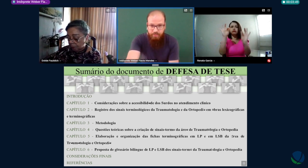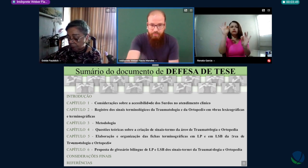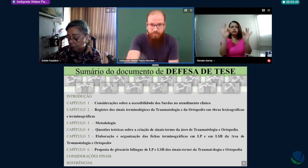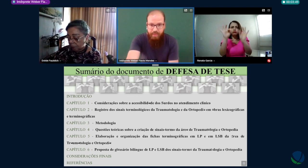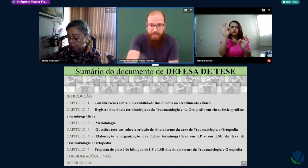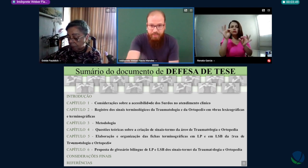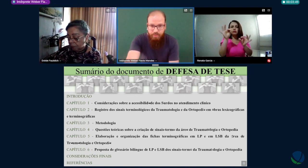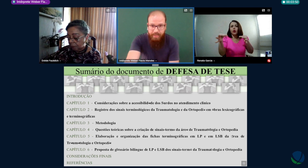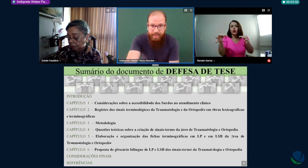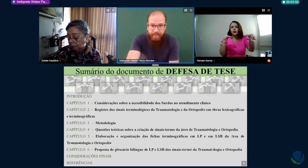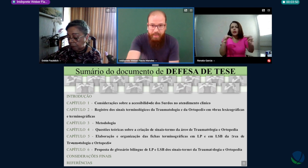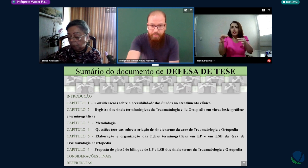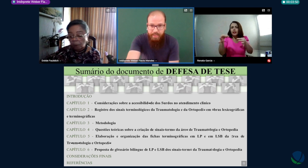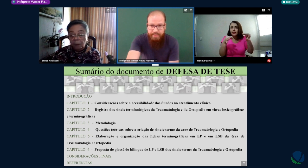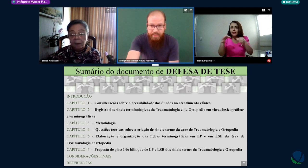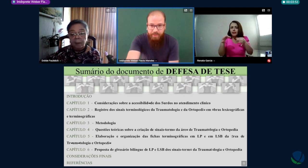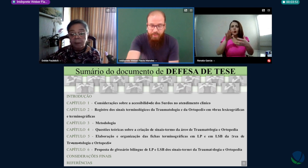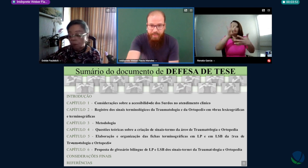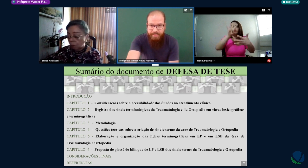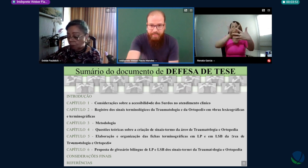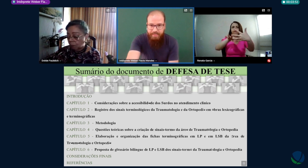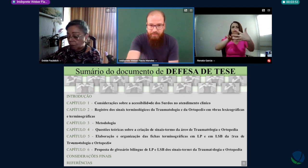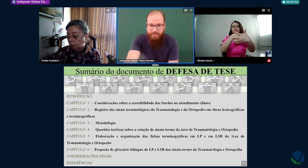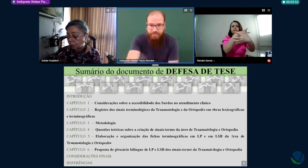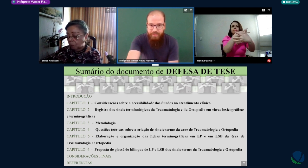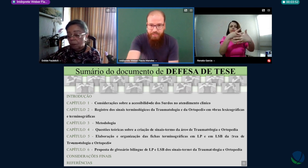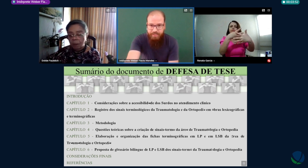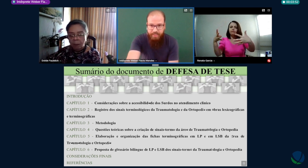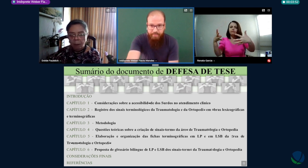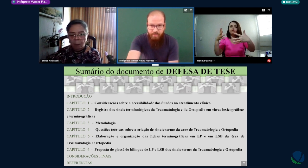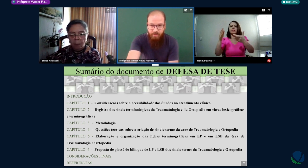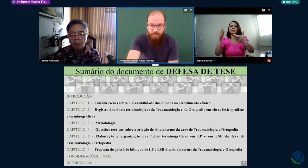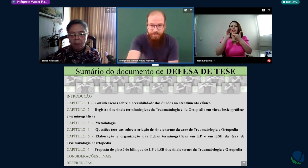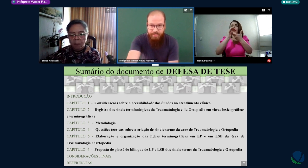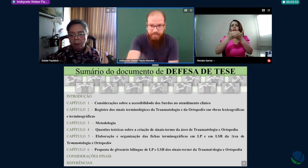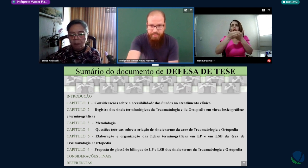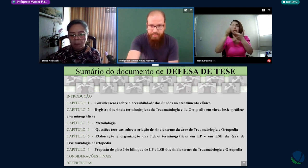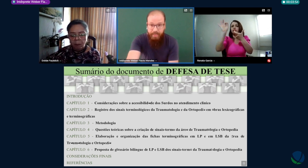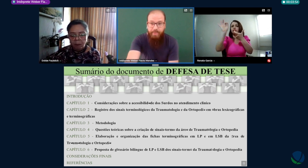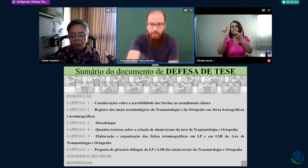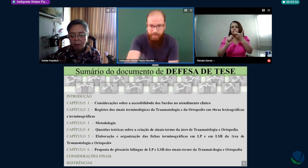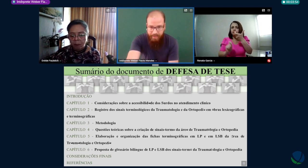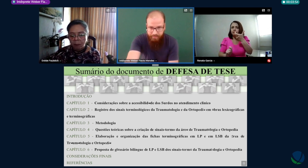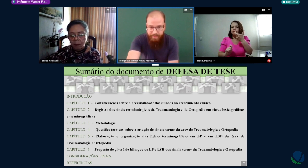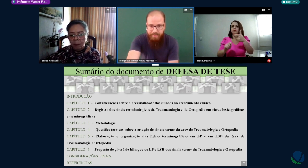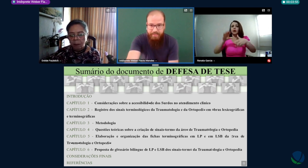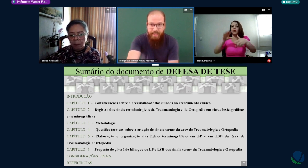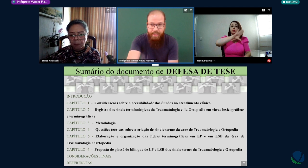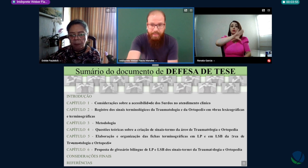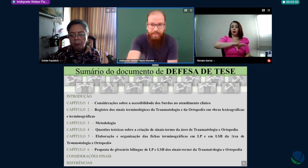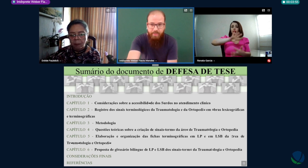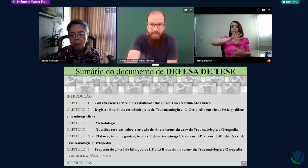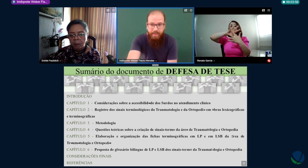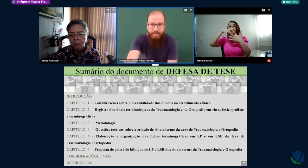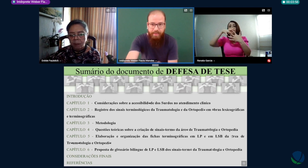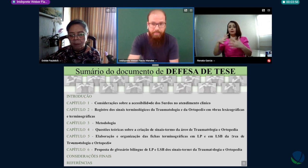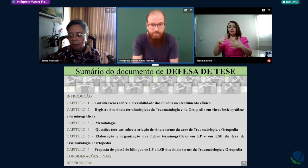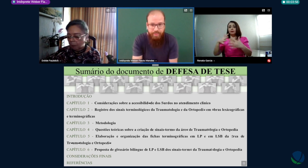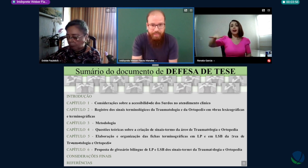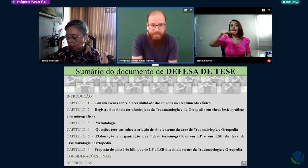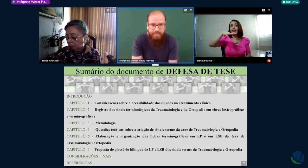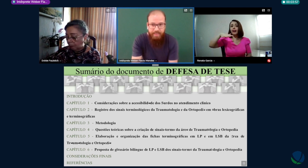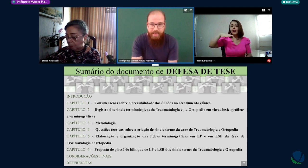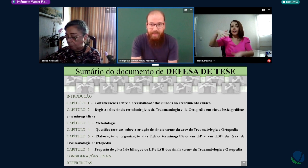Capítulo 5, vou falar sobre a elaboração e organização das fichas terminológicas, terminográficas